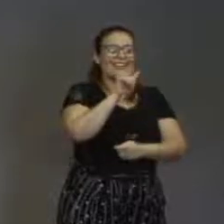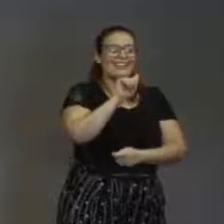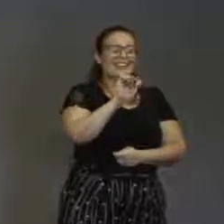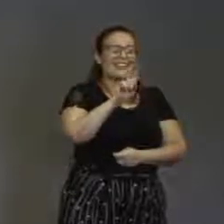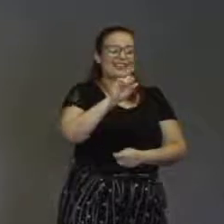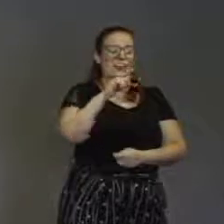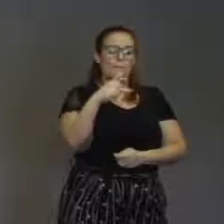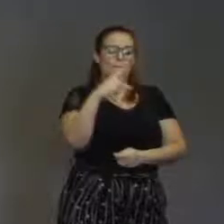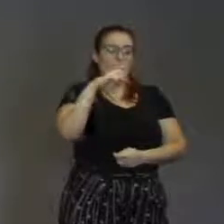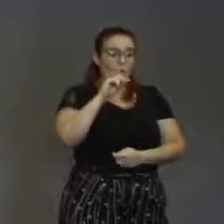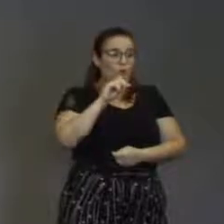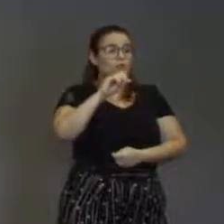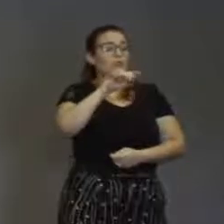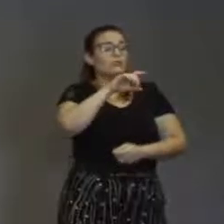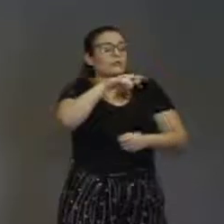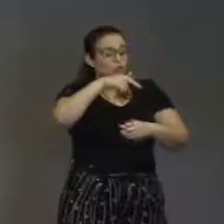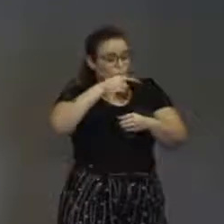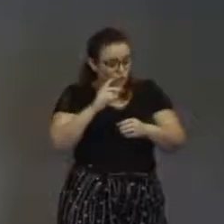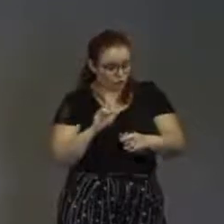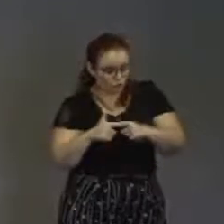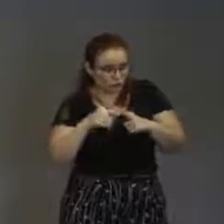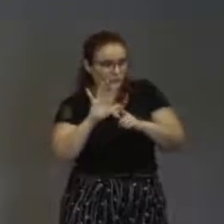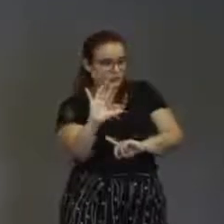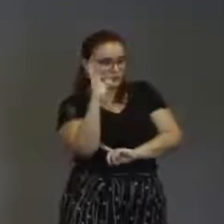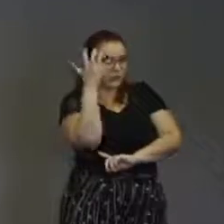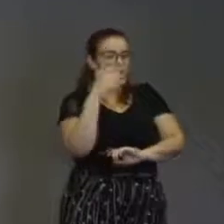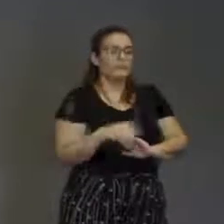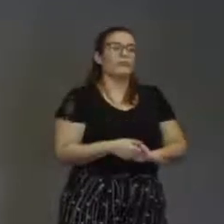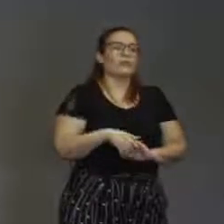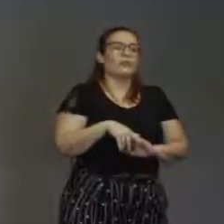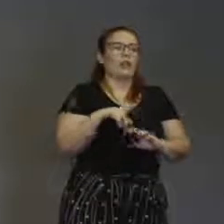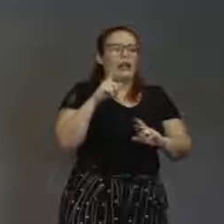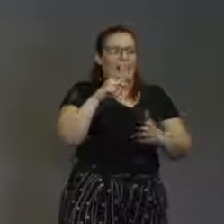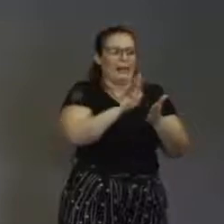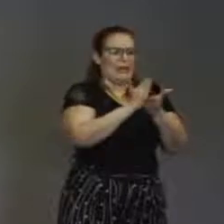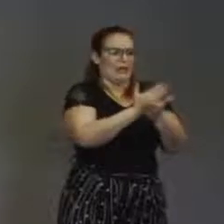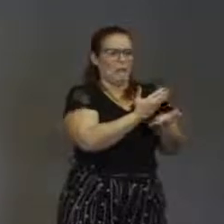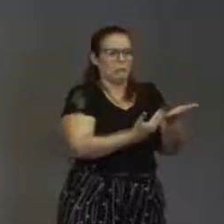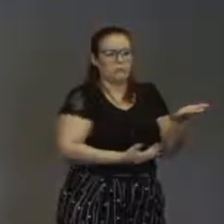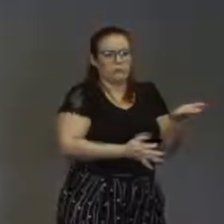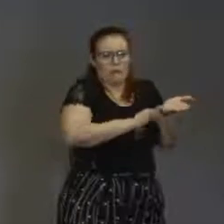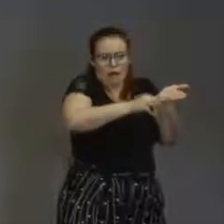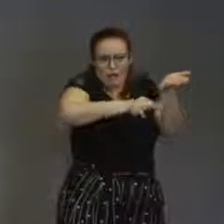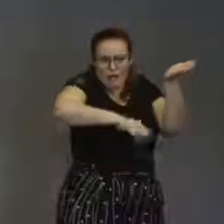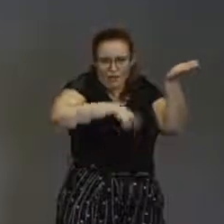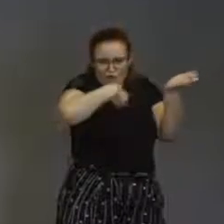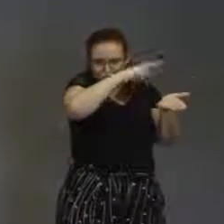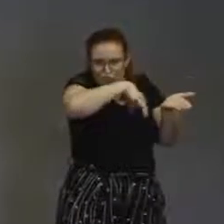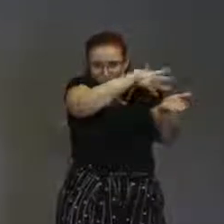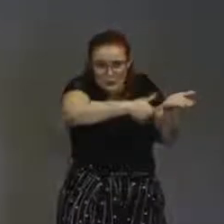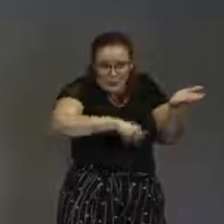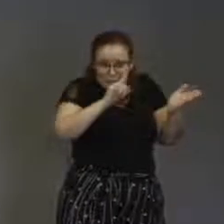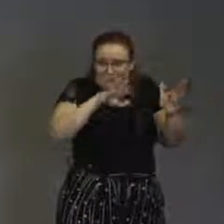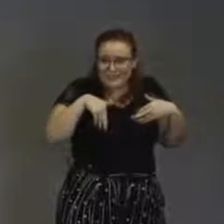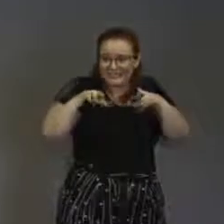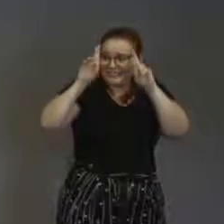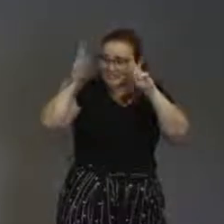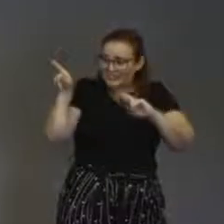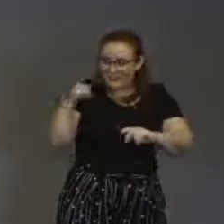Soluções, consultora e conferencista. Ela escreveu inúmeros livros, que eu não vou ler todos, mas espero que você comente sobre